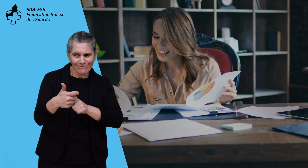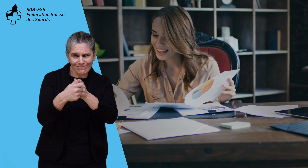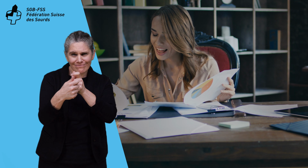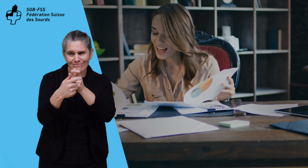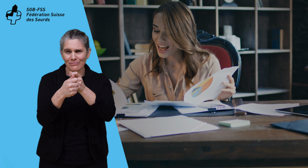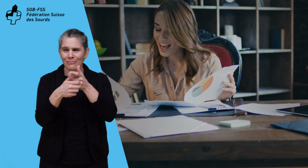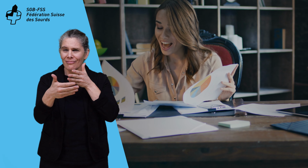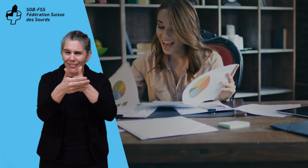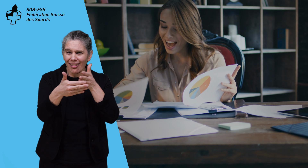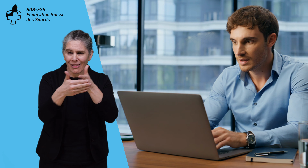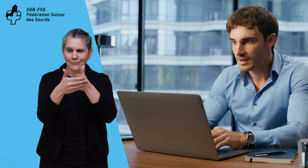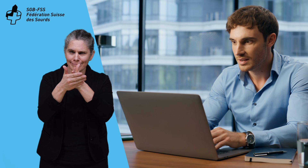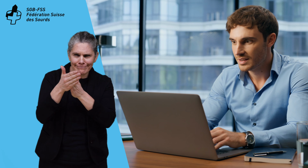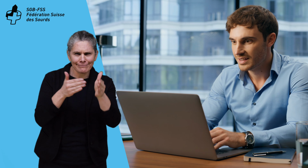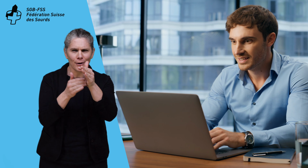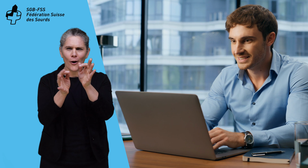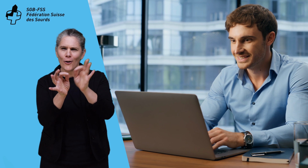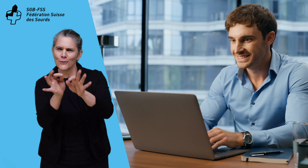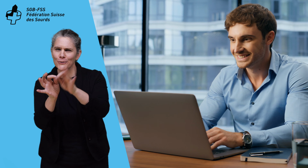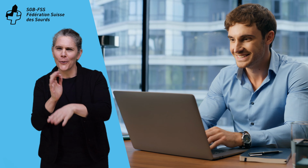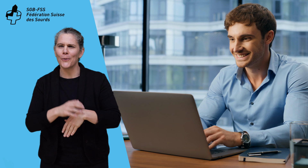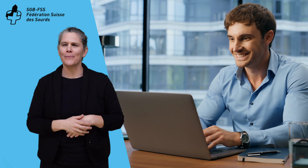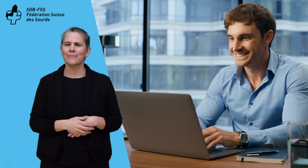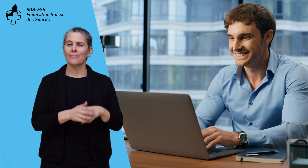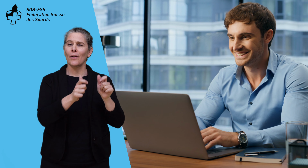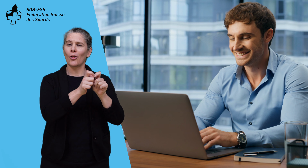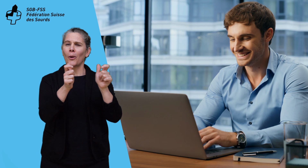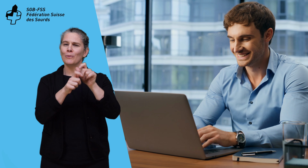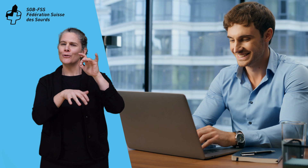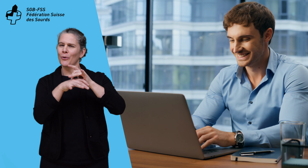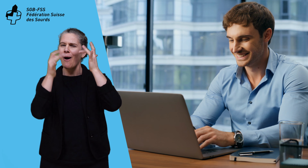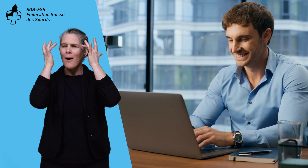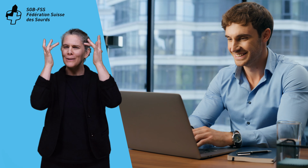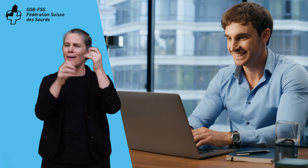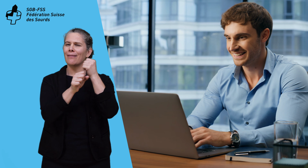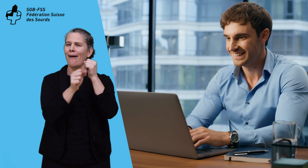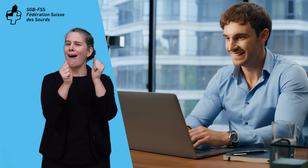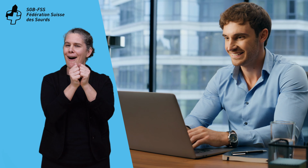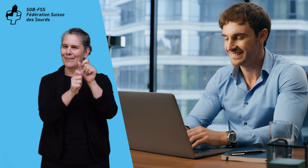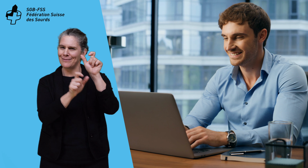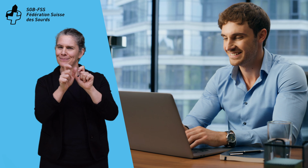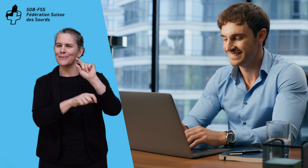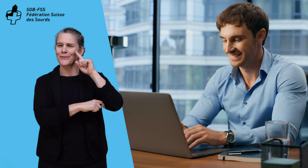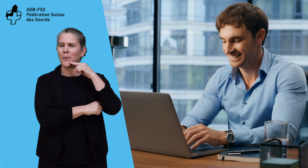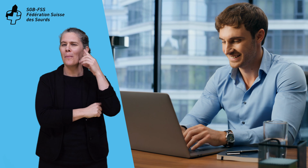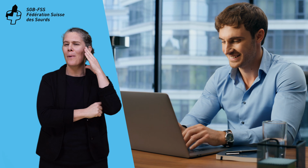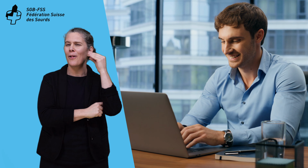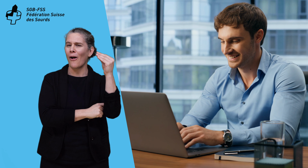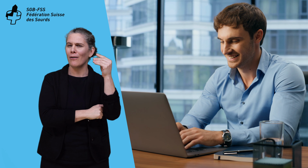de tous les jours. Elles sont donc fortement orientées vers la recherche de solutions. Les entreprises qui ont